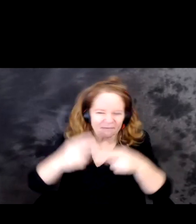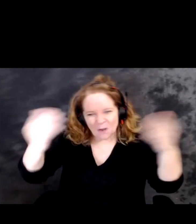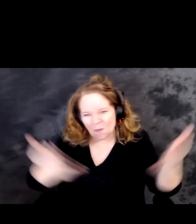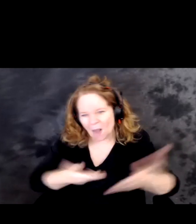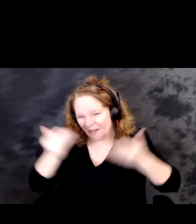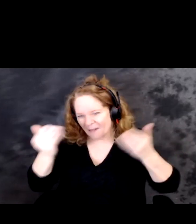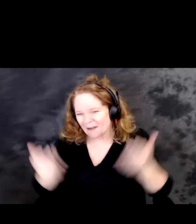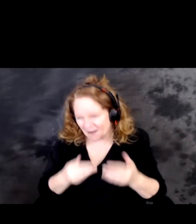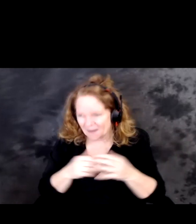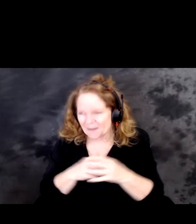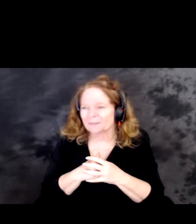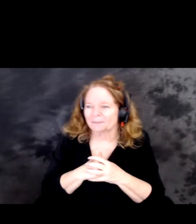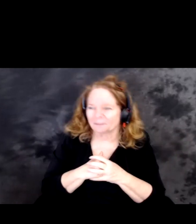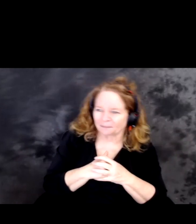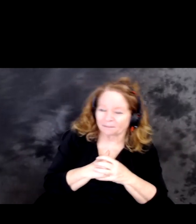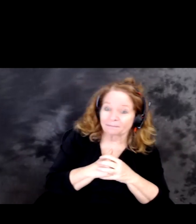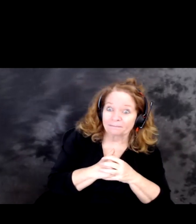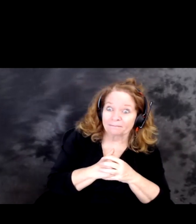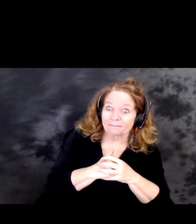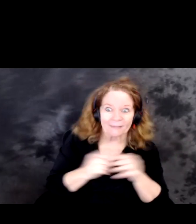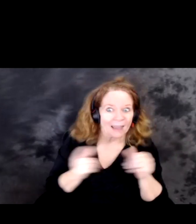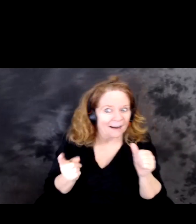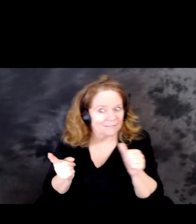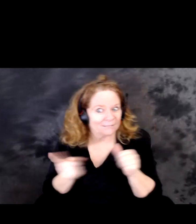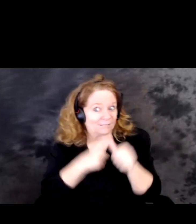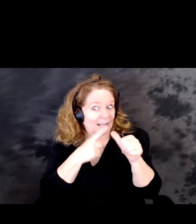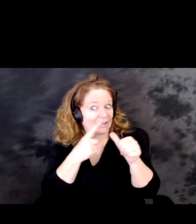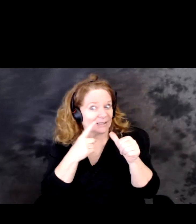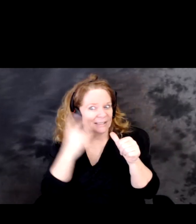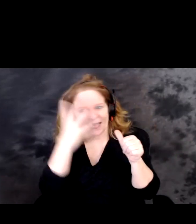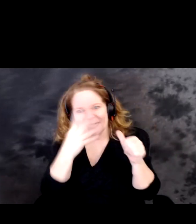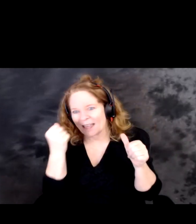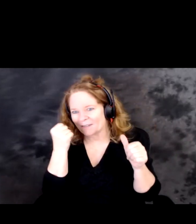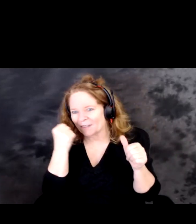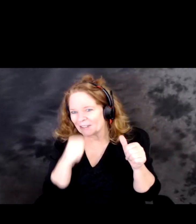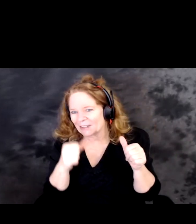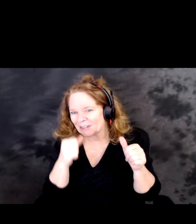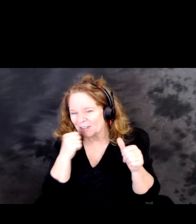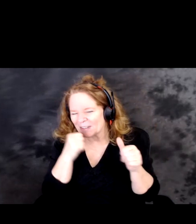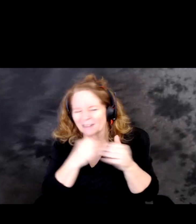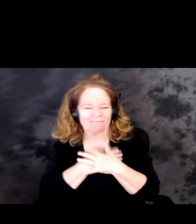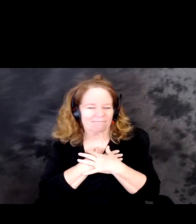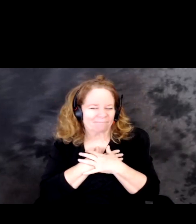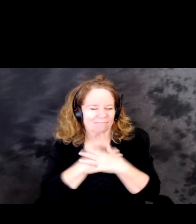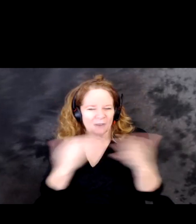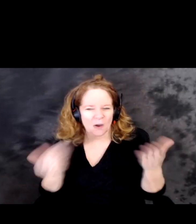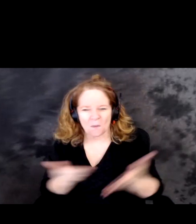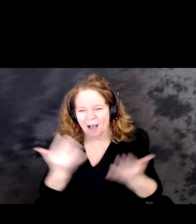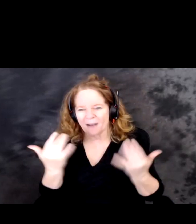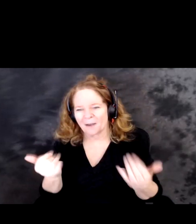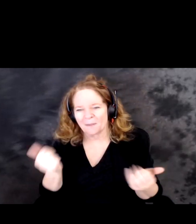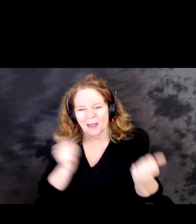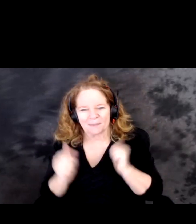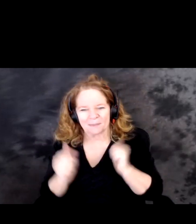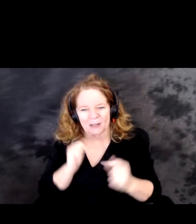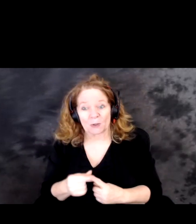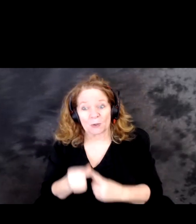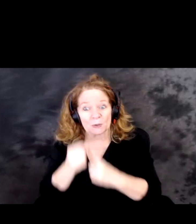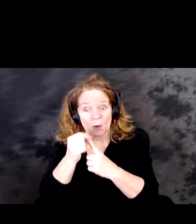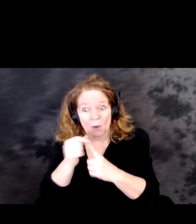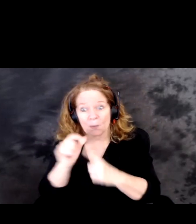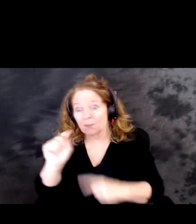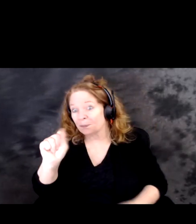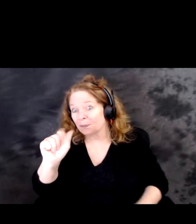Niños y niñas, les daremos una cálida bienvenida. Y comenzaremos con la primer niña, dándole